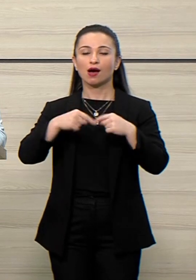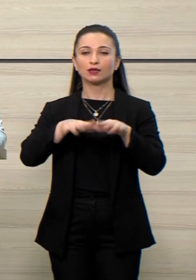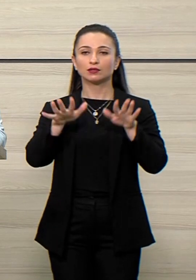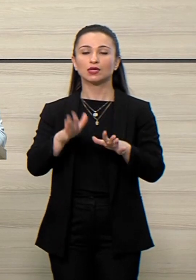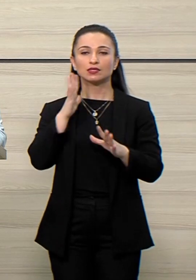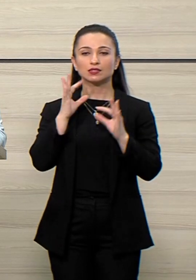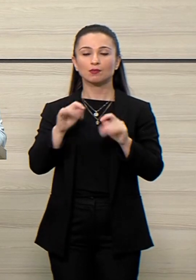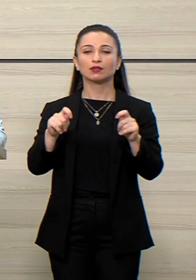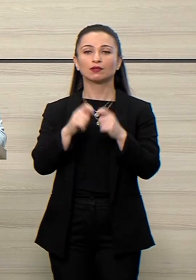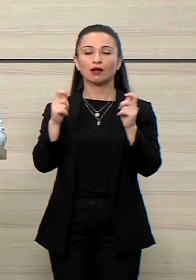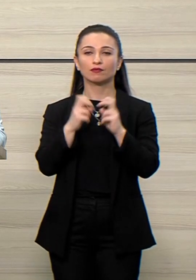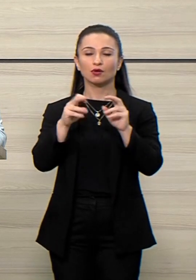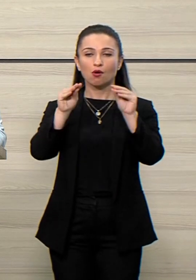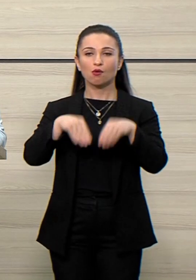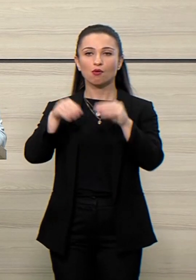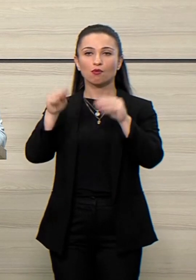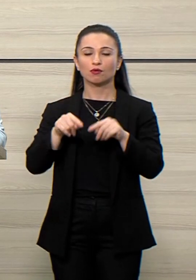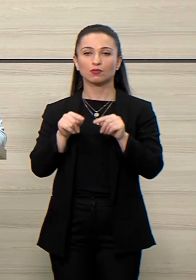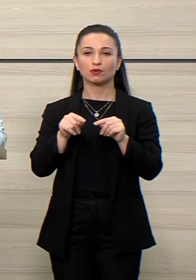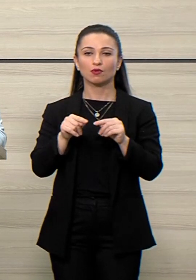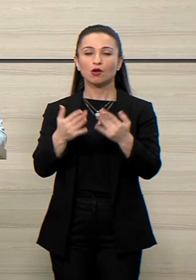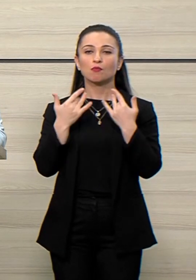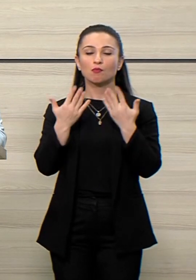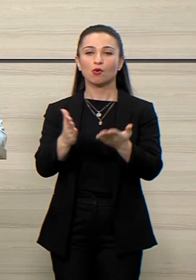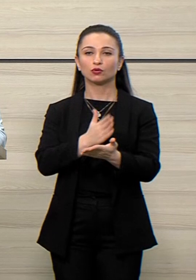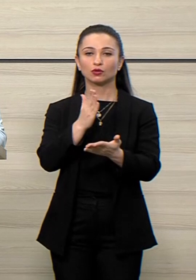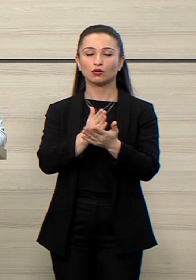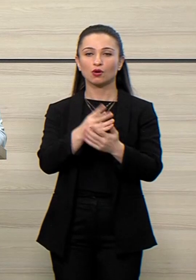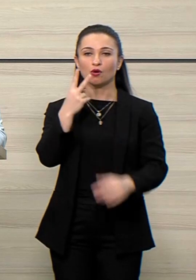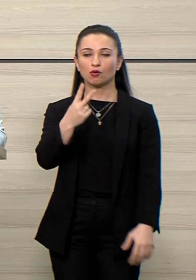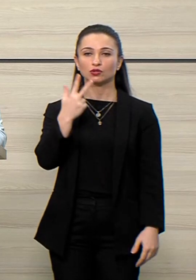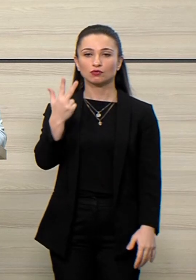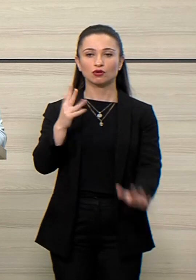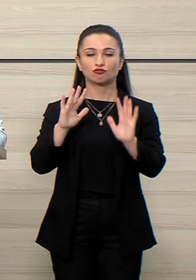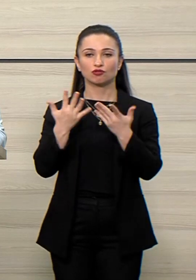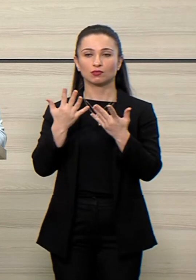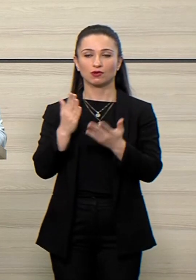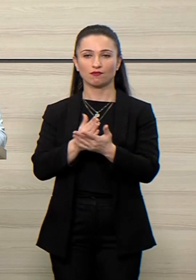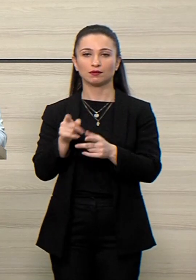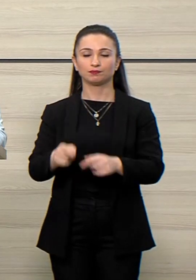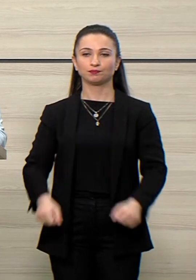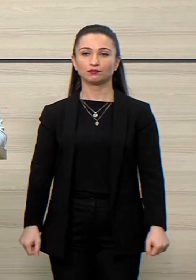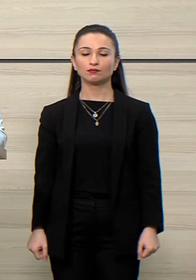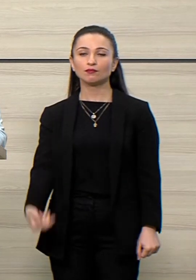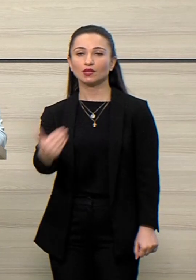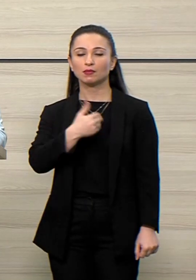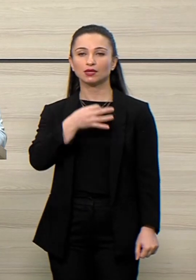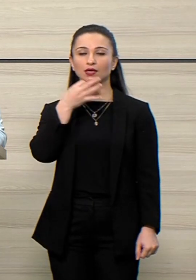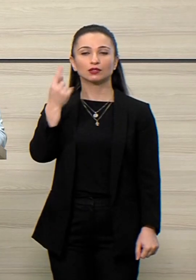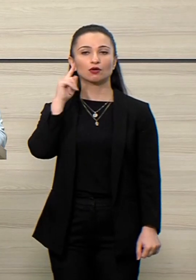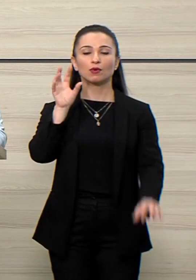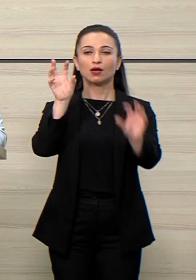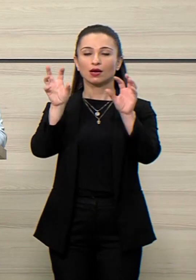ადმინისტრაციული სამართალდარღვევის ოქმის შედგენა მოთხოვნილია 23 შემთხვევაში. მინდა შეგახსენოთ,